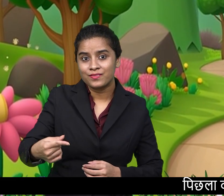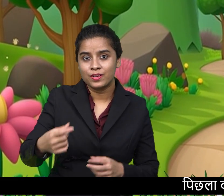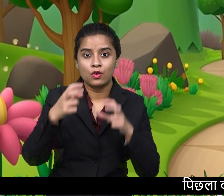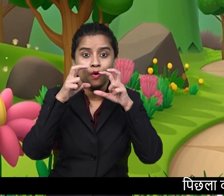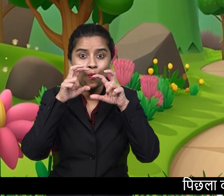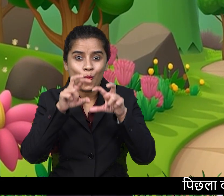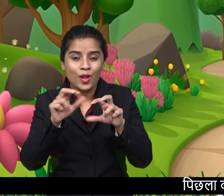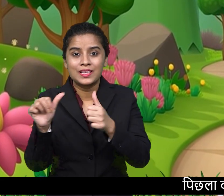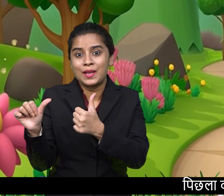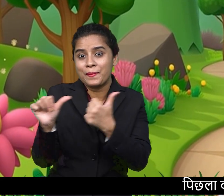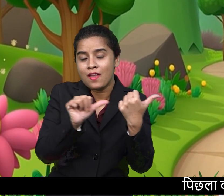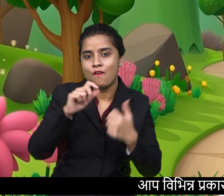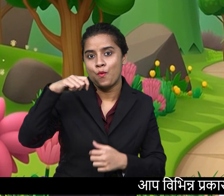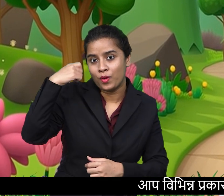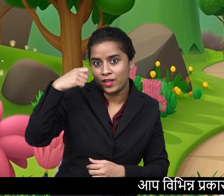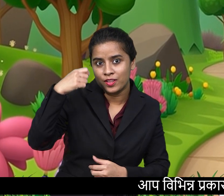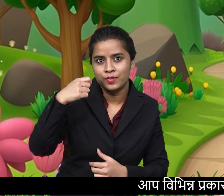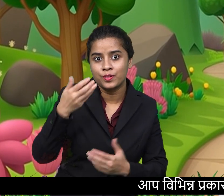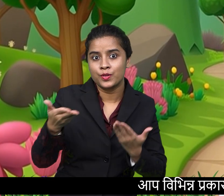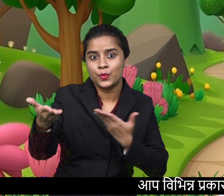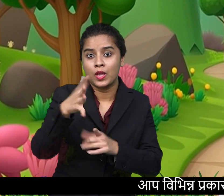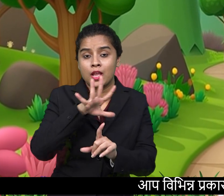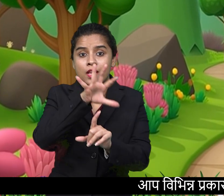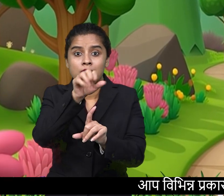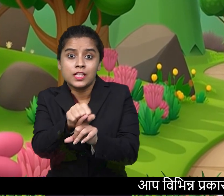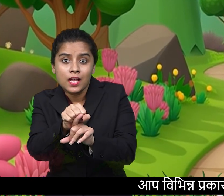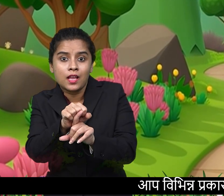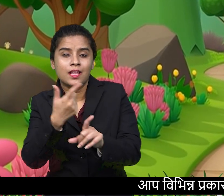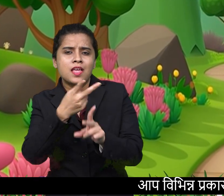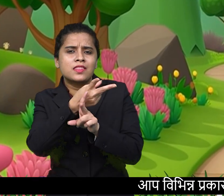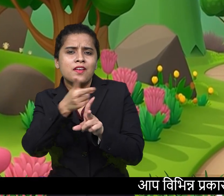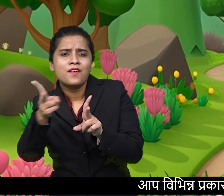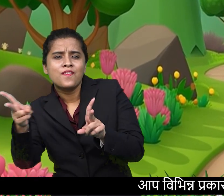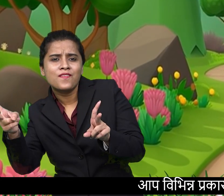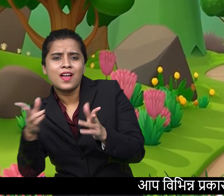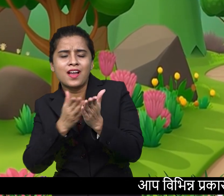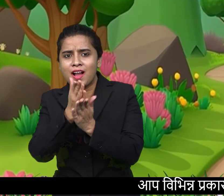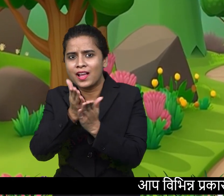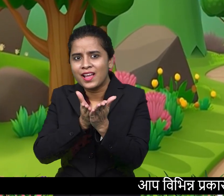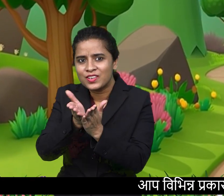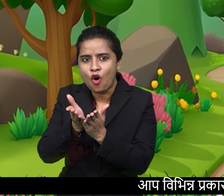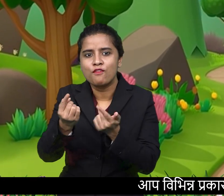वीडियो देखने के बाद आप विभिन्न प्रकार के पौधों को पहचान सकते थे।